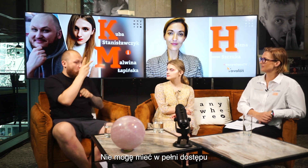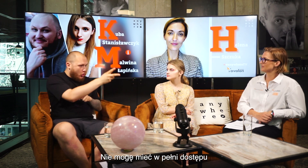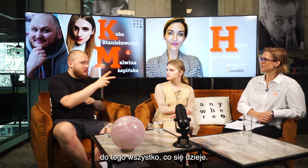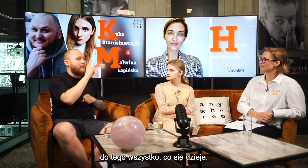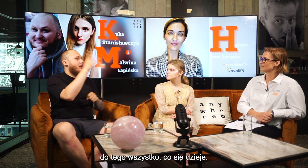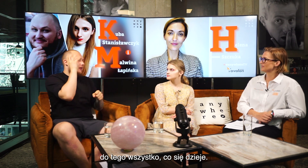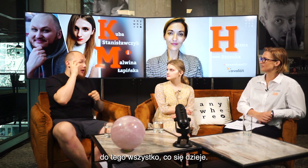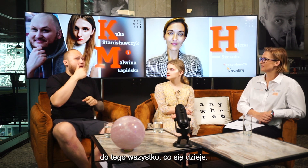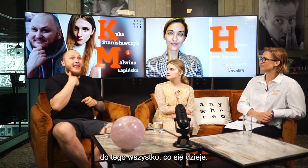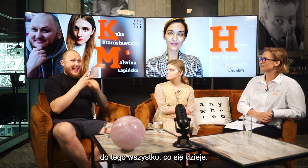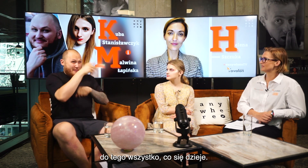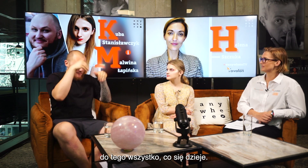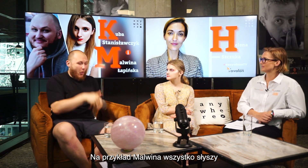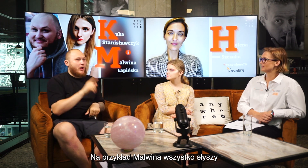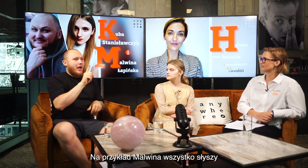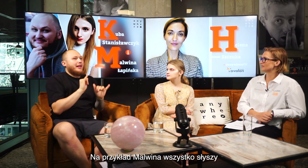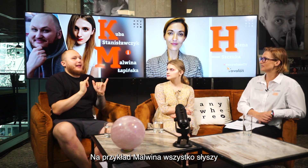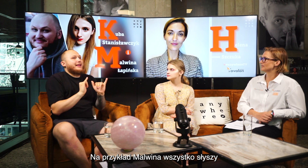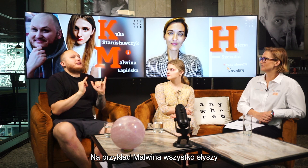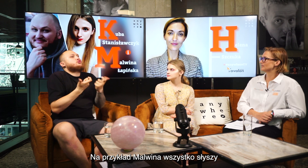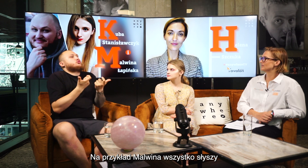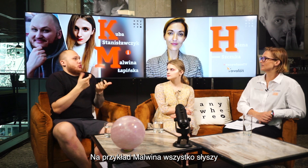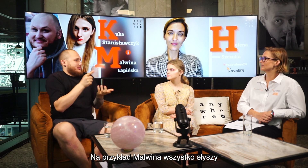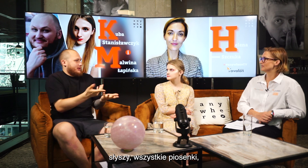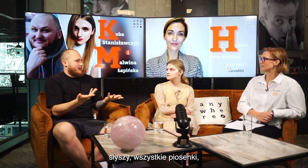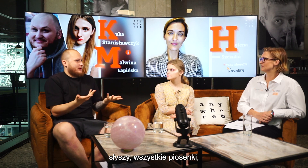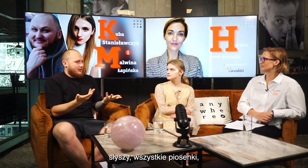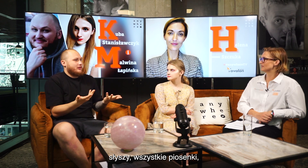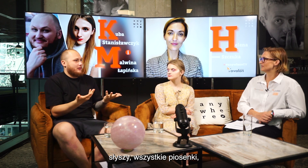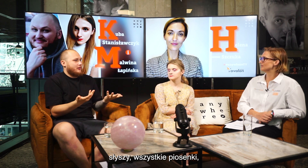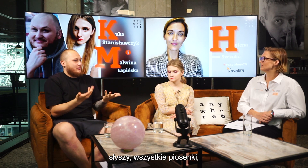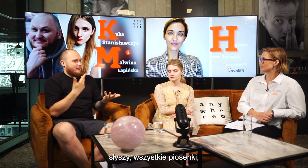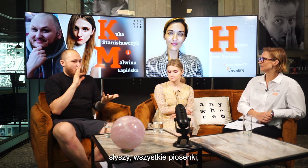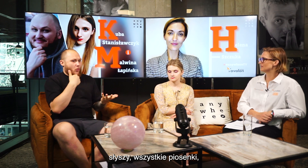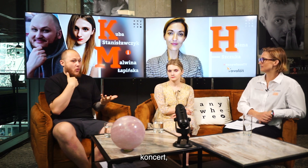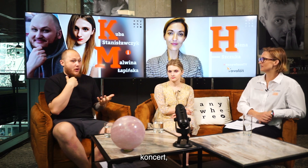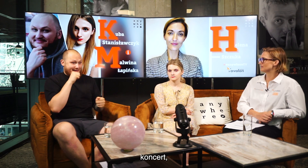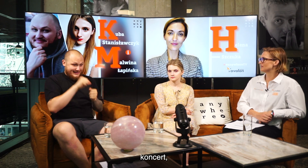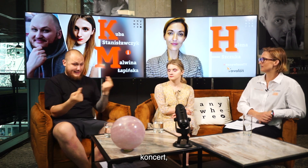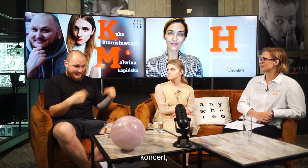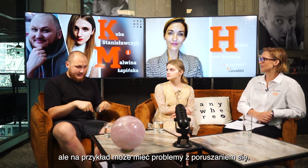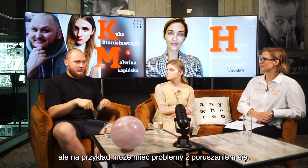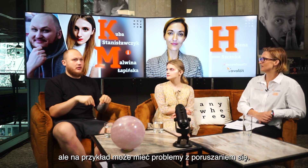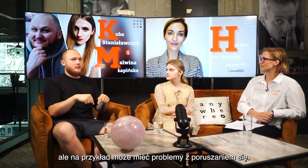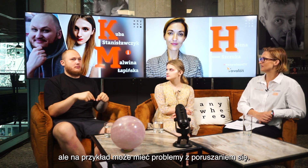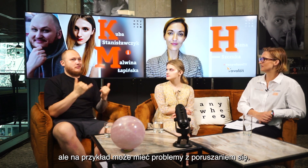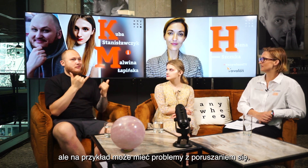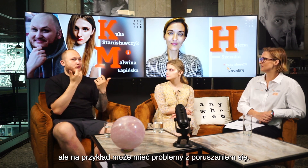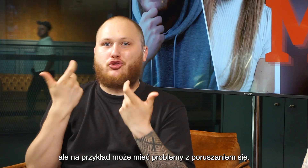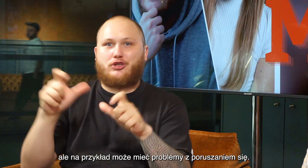pełni dostępu do tego wszystkiego, co się dzieje. Na przykład Malwina wszystko słyszy, wszystkie piosenki, koncert,